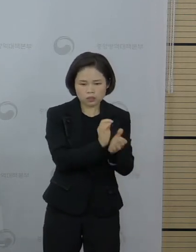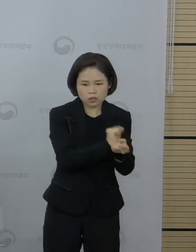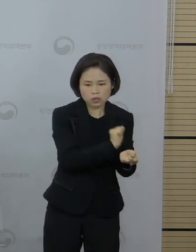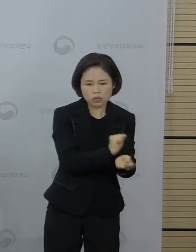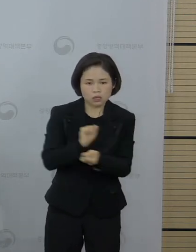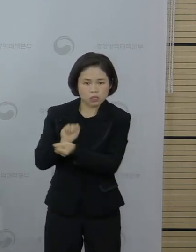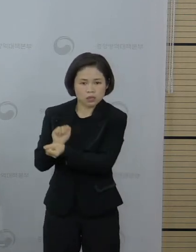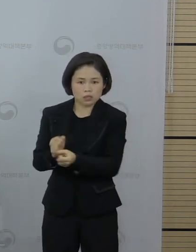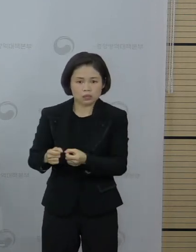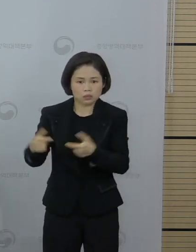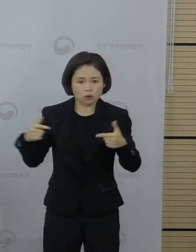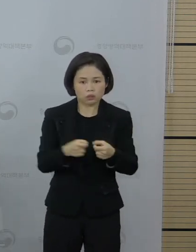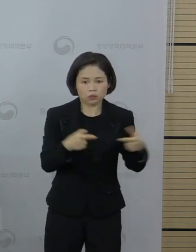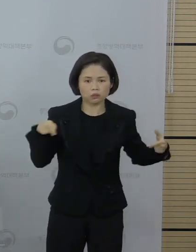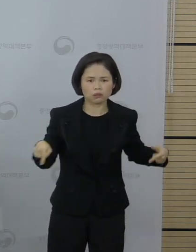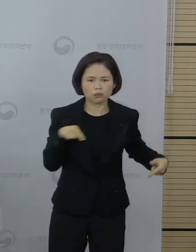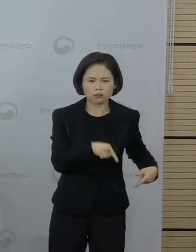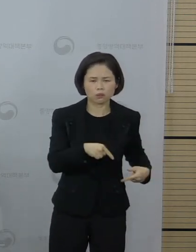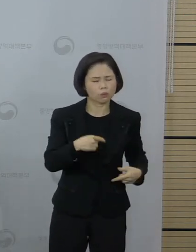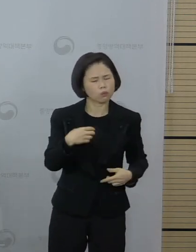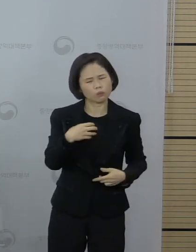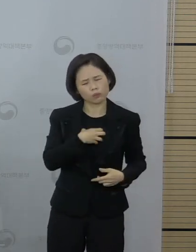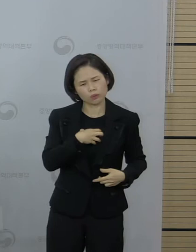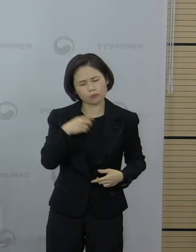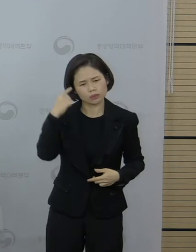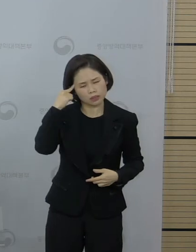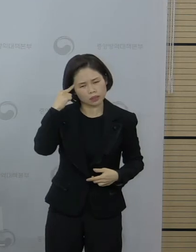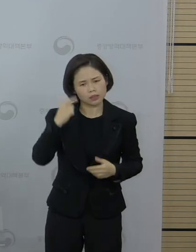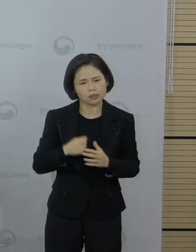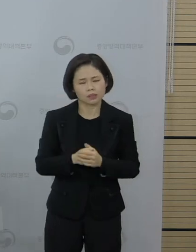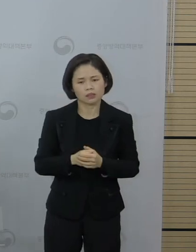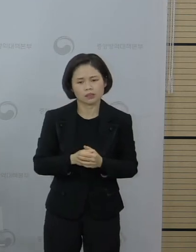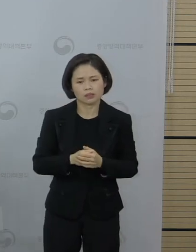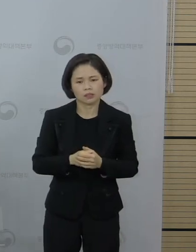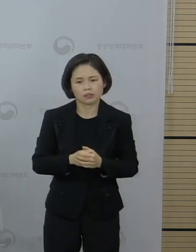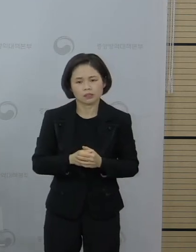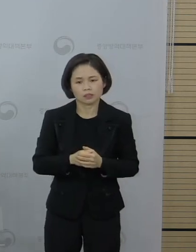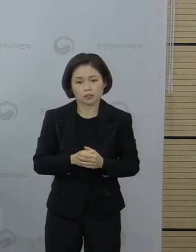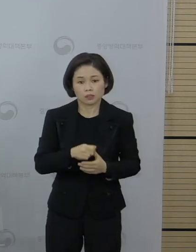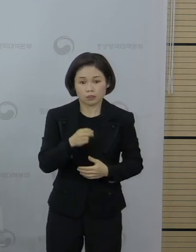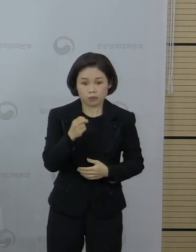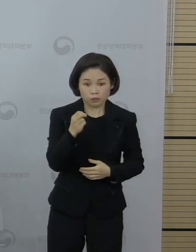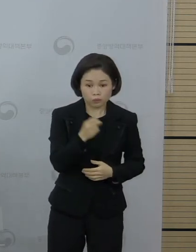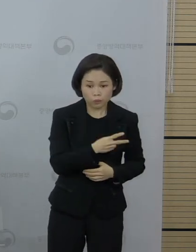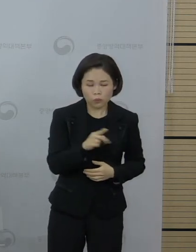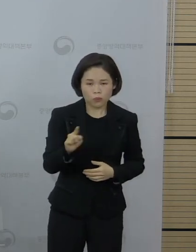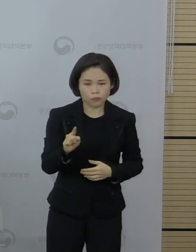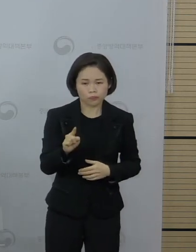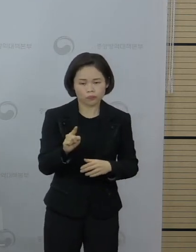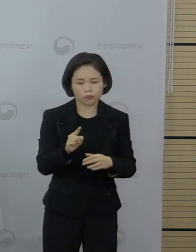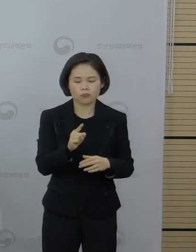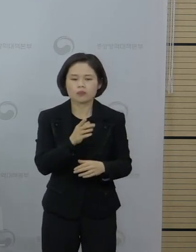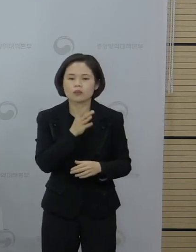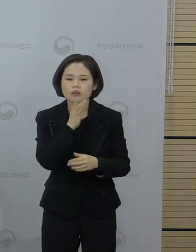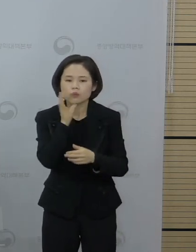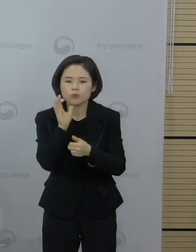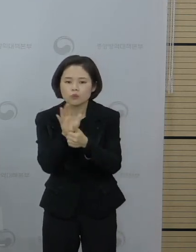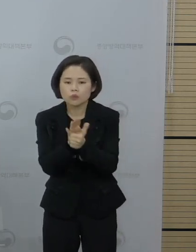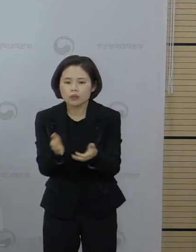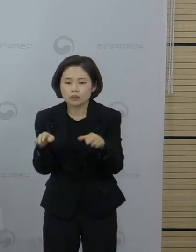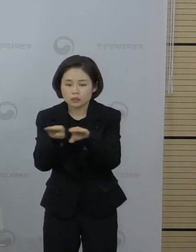점입니다. 또한 유행의 끝자락에 위치하면서 사망자가 많이 발생하는